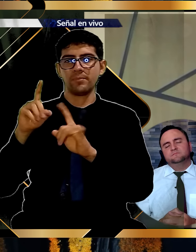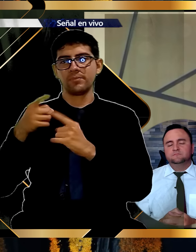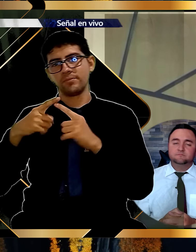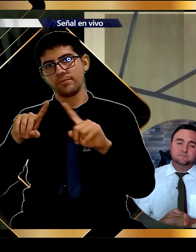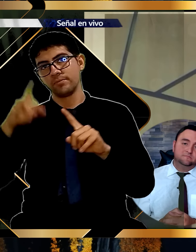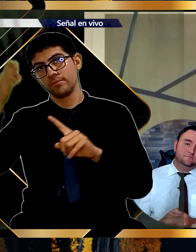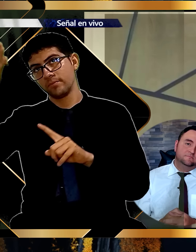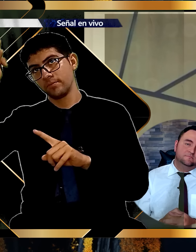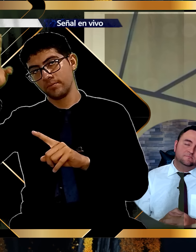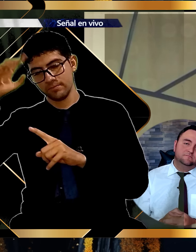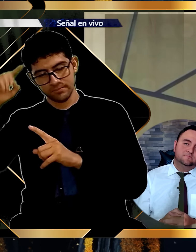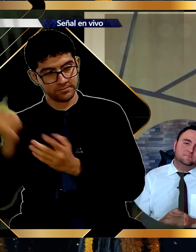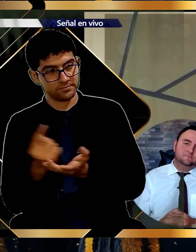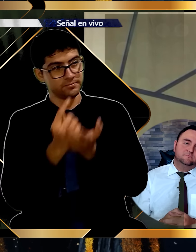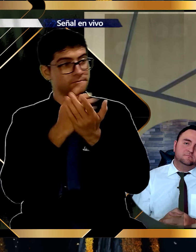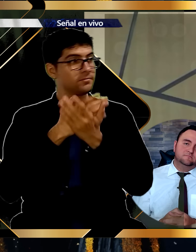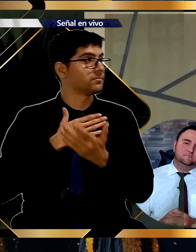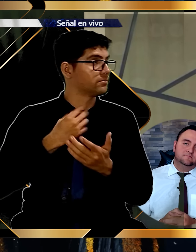para nosotros no.